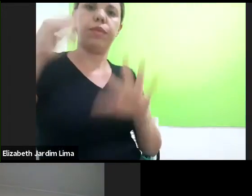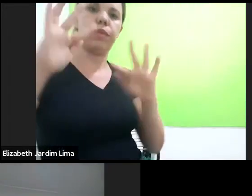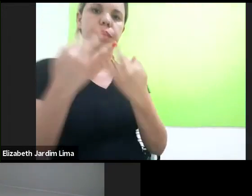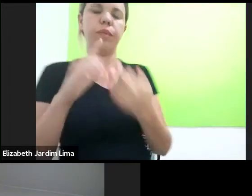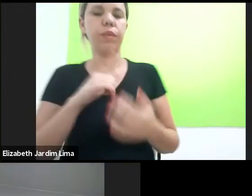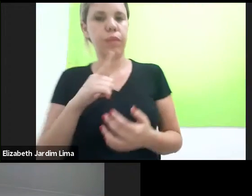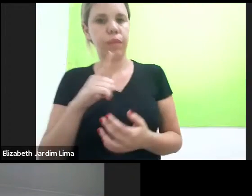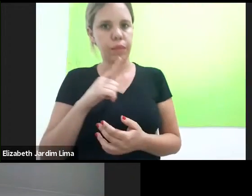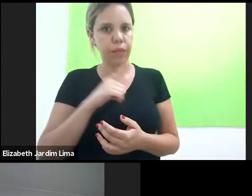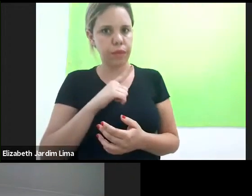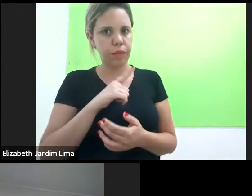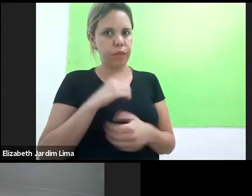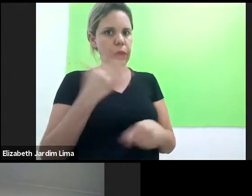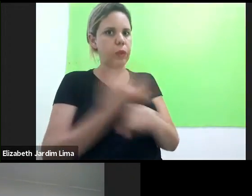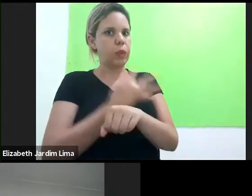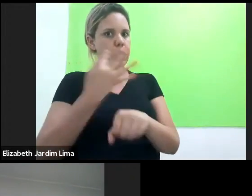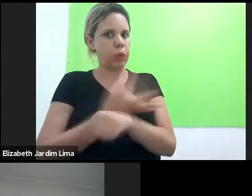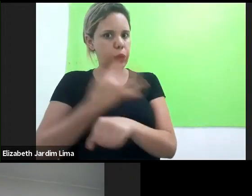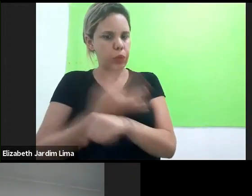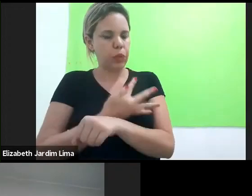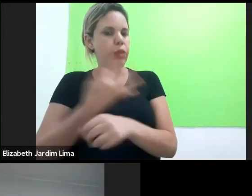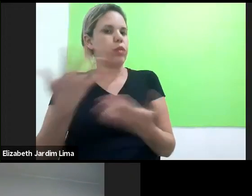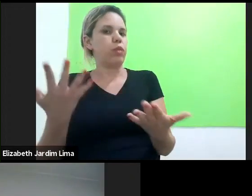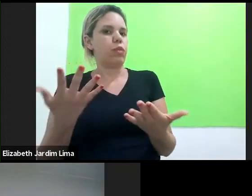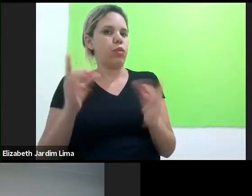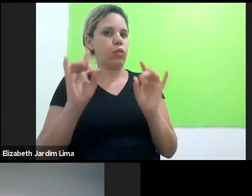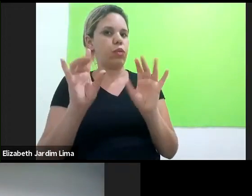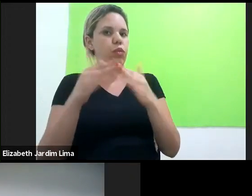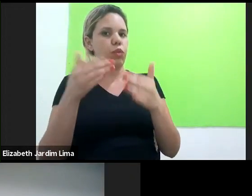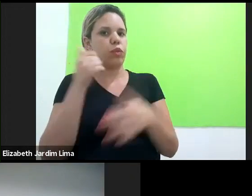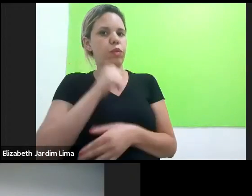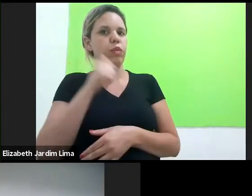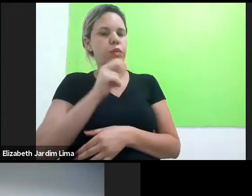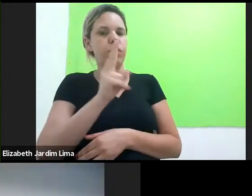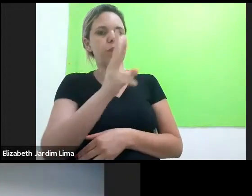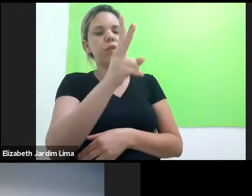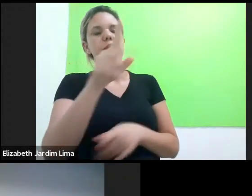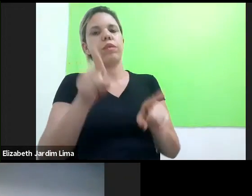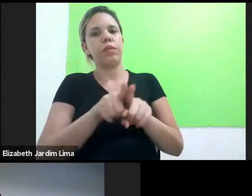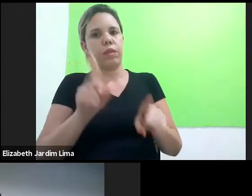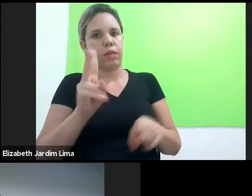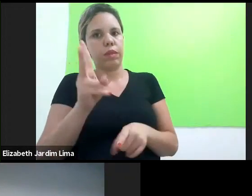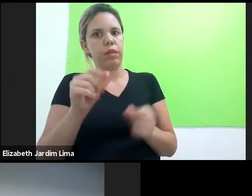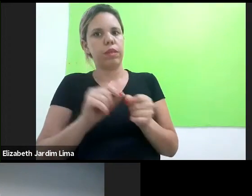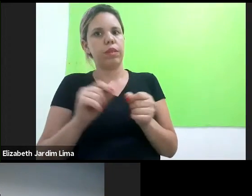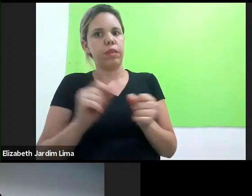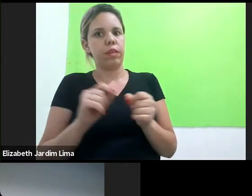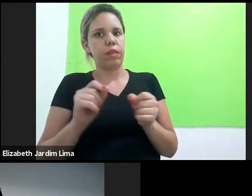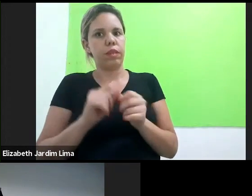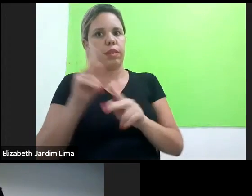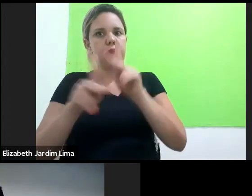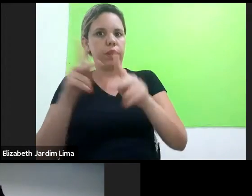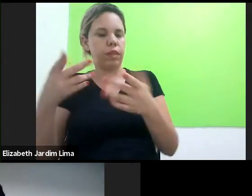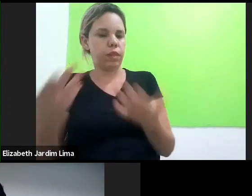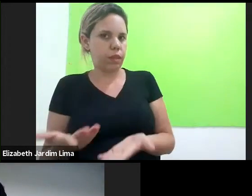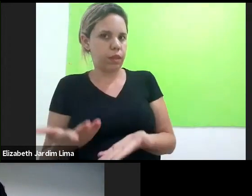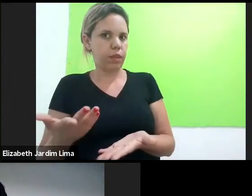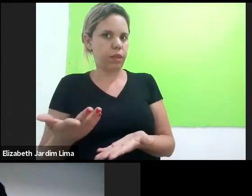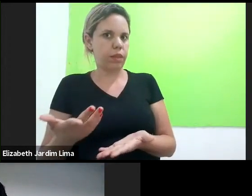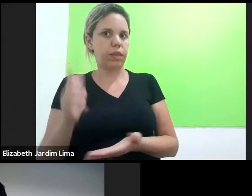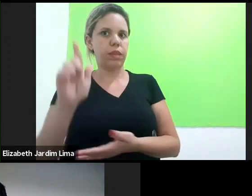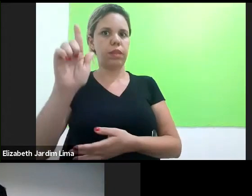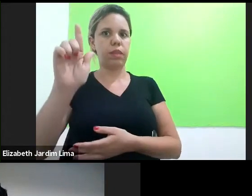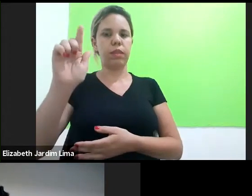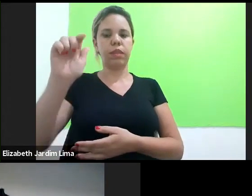sido sobrecarregado, especialmente nas mulheres, sempre, mas tem sido sobrecarregado nos povos quilombolas, nos